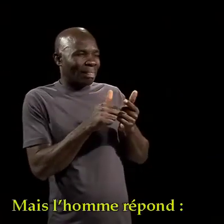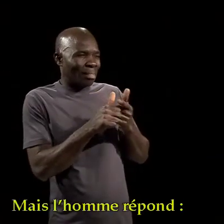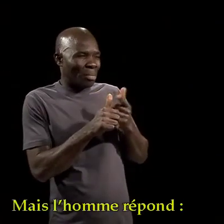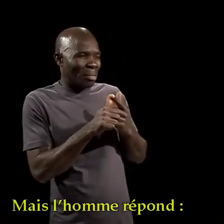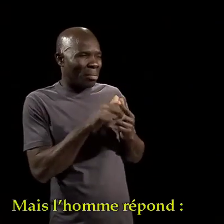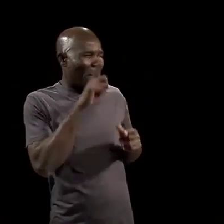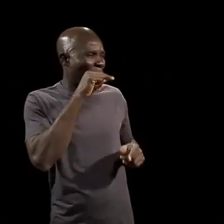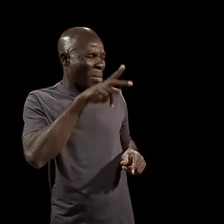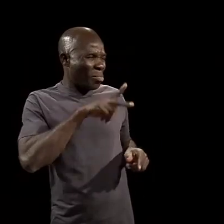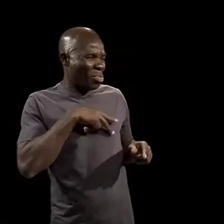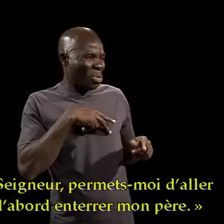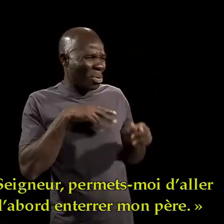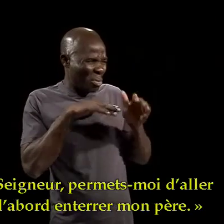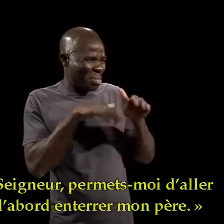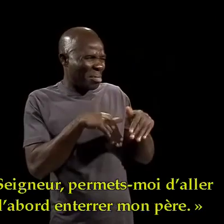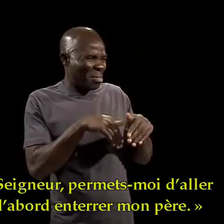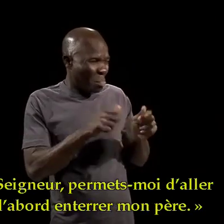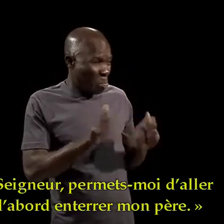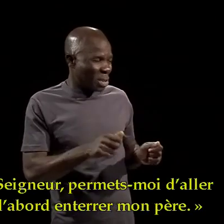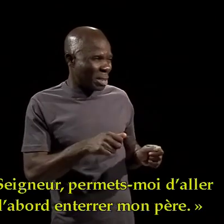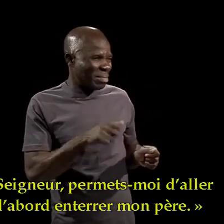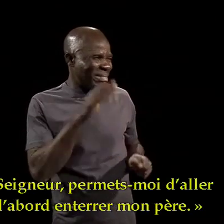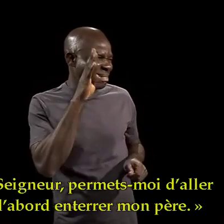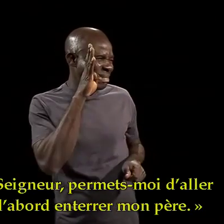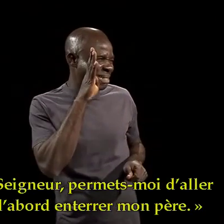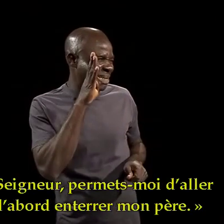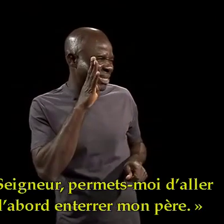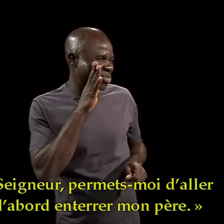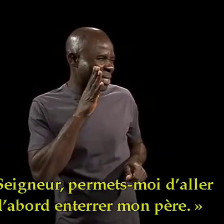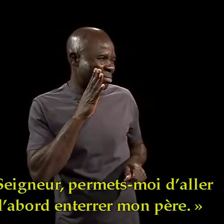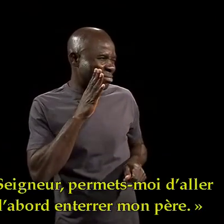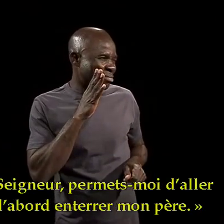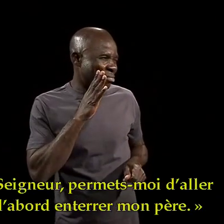Mais l'homme répond, Seigneur, permets-moi d'aller d'abord enterrer mon père.